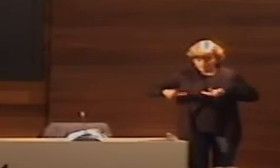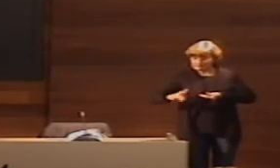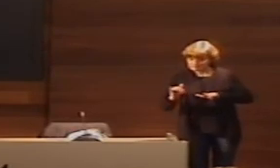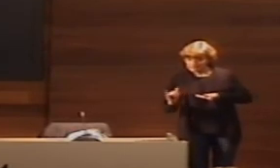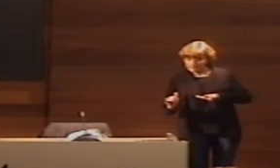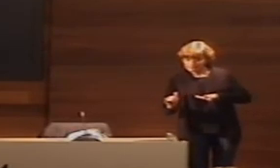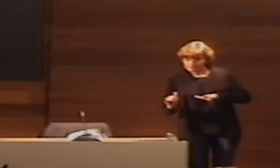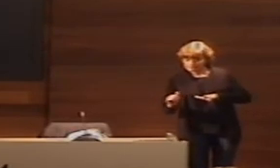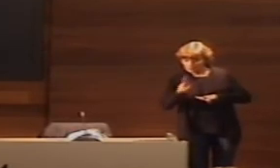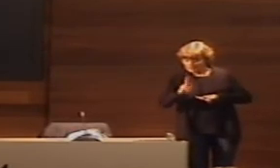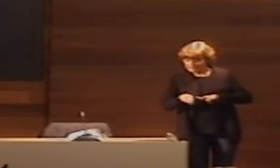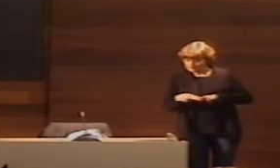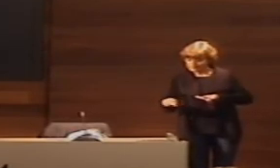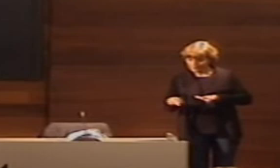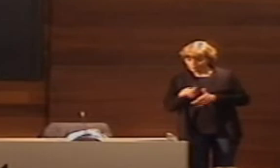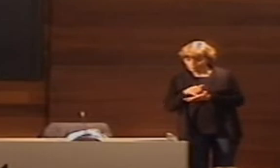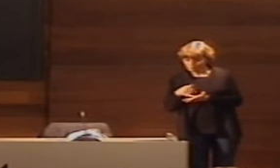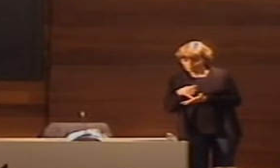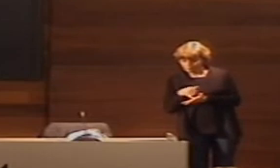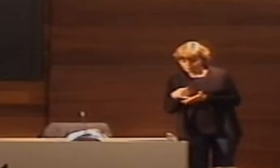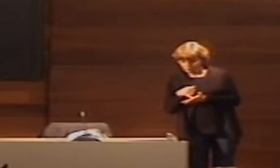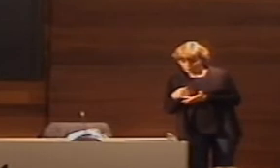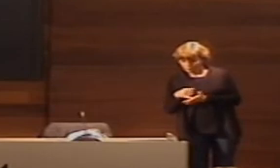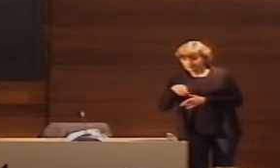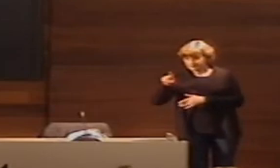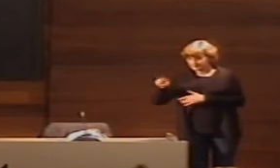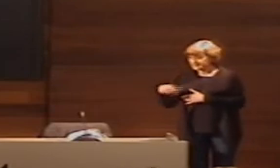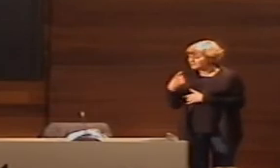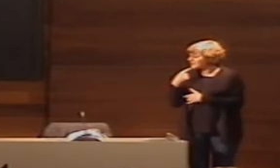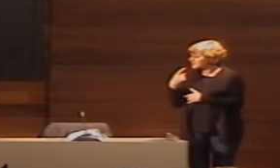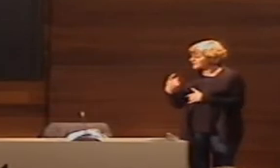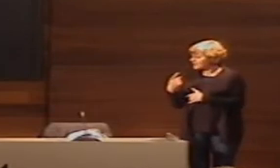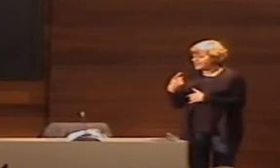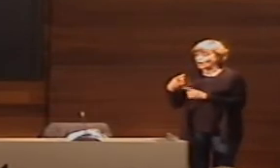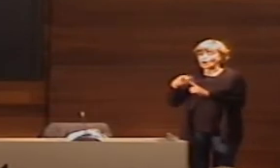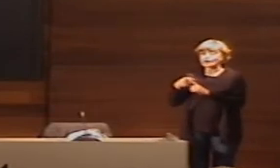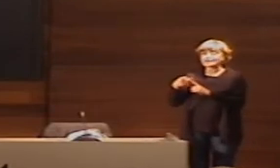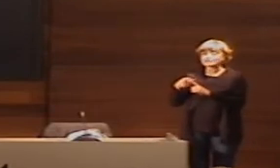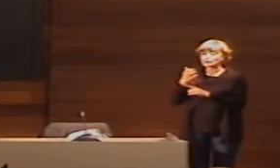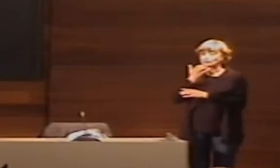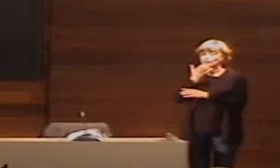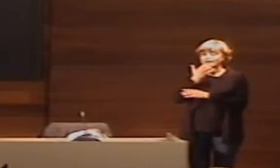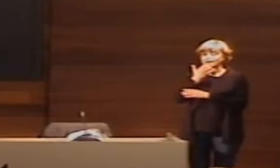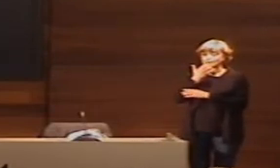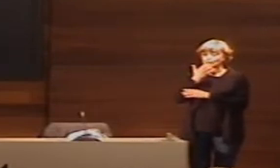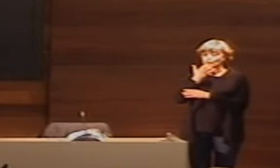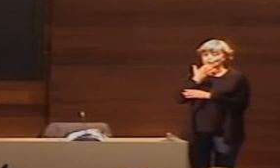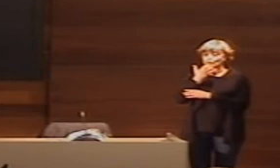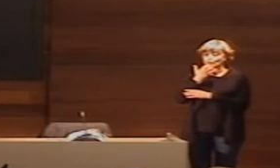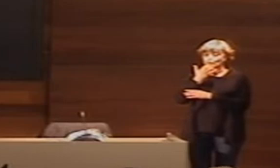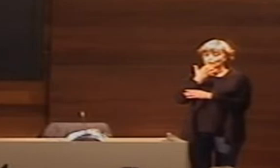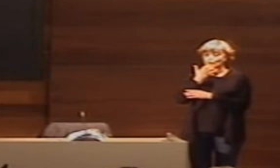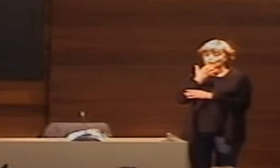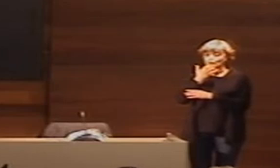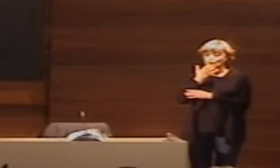lado, has comentado también que a corto, una de las directivas ni siquiera va a computar